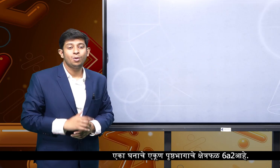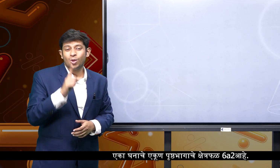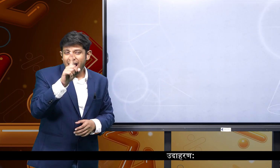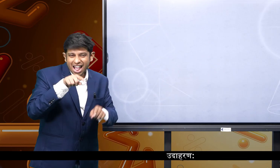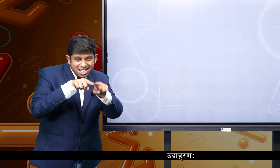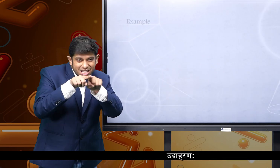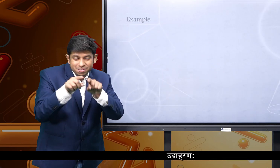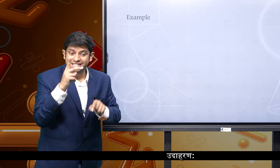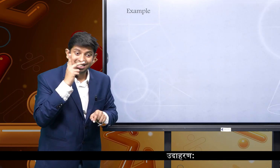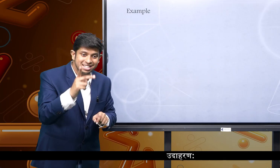उदाहरण,